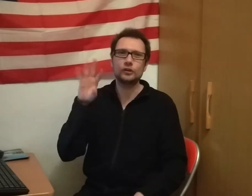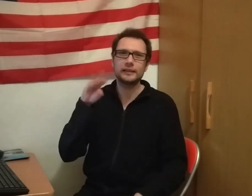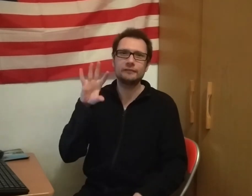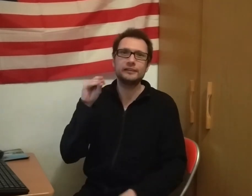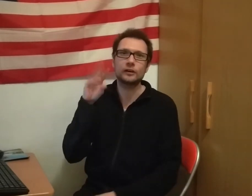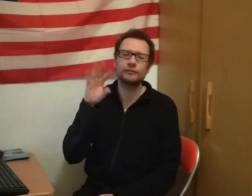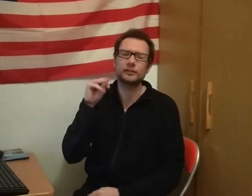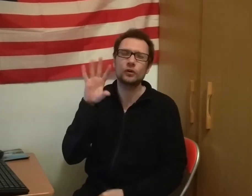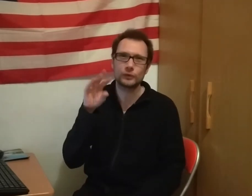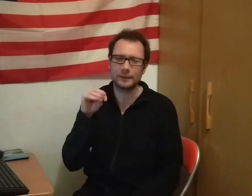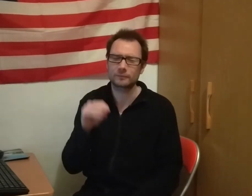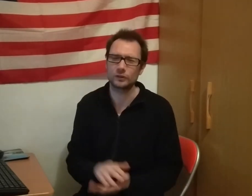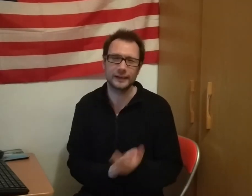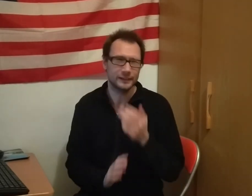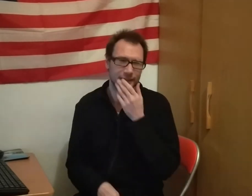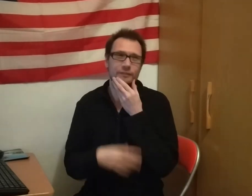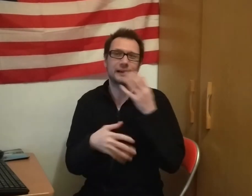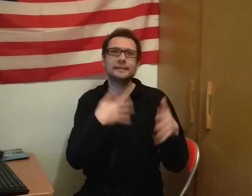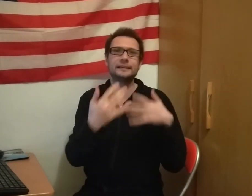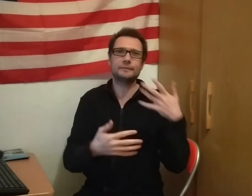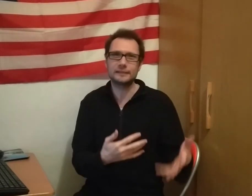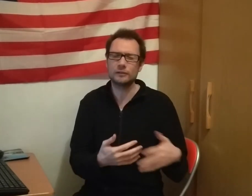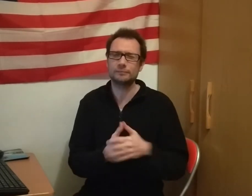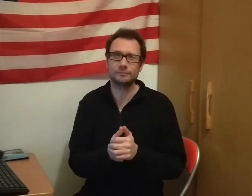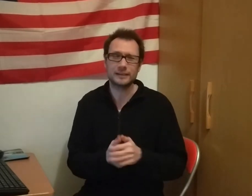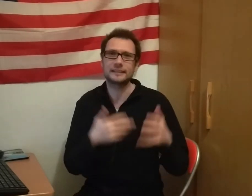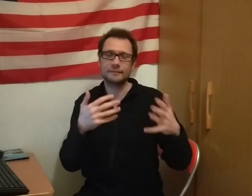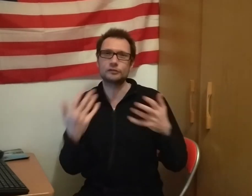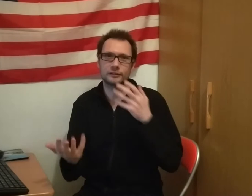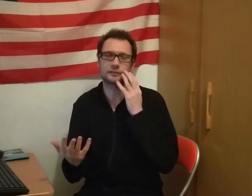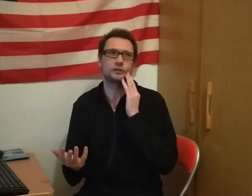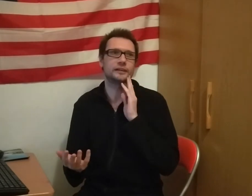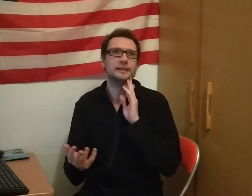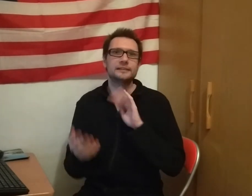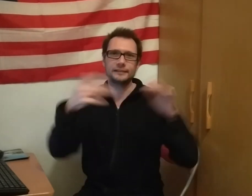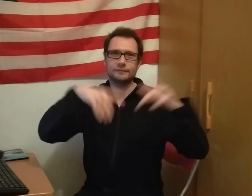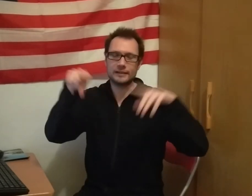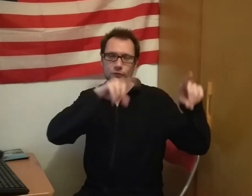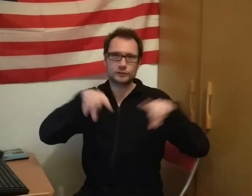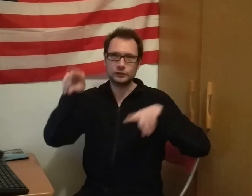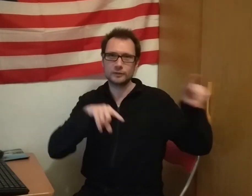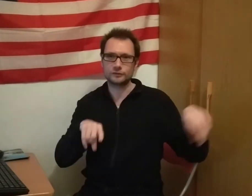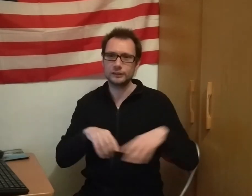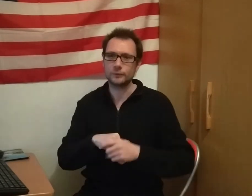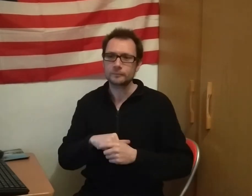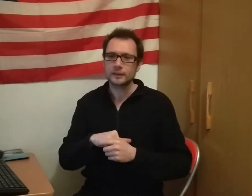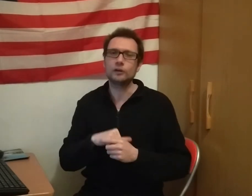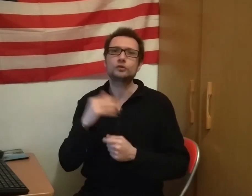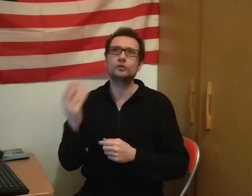del Vintroloquía, ¿ok? E vi che lì bastante visualizzazione, si vai buscando mis video. E luego tuve también